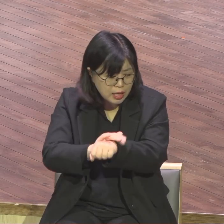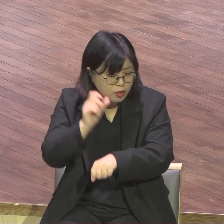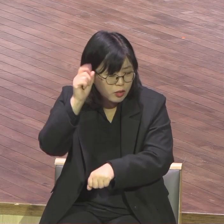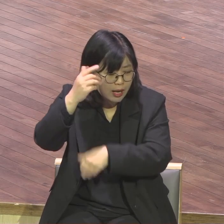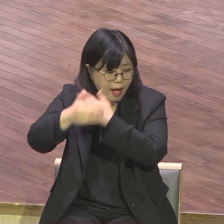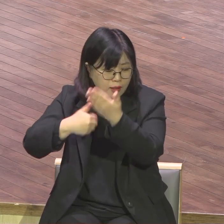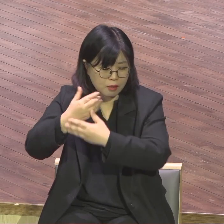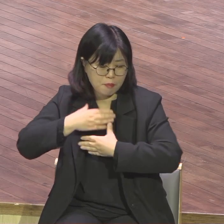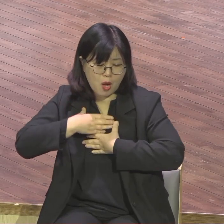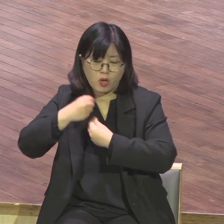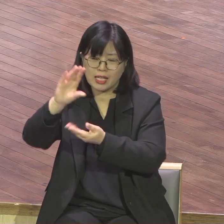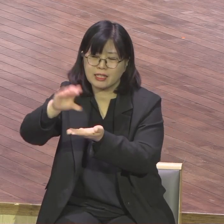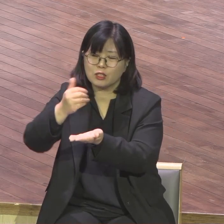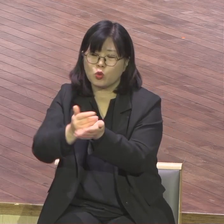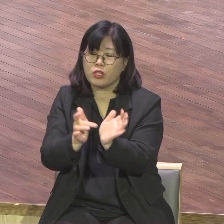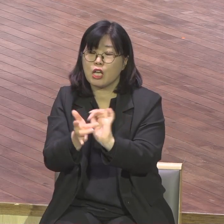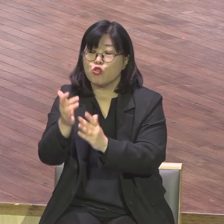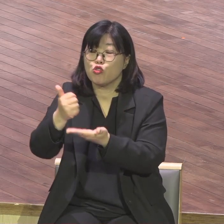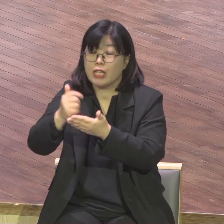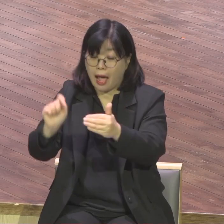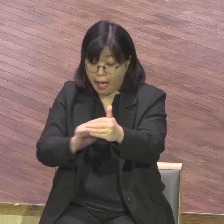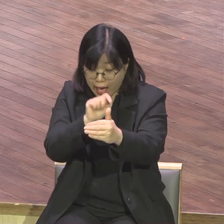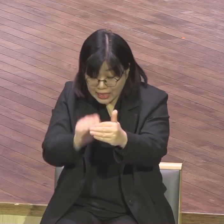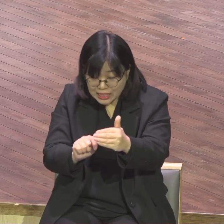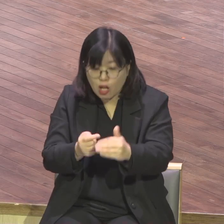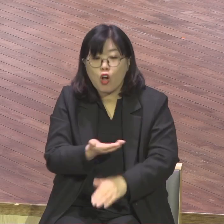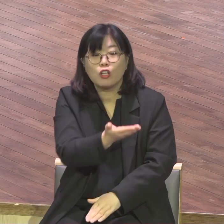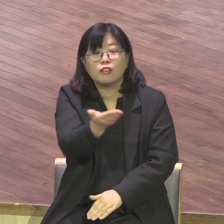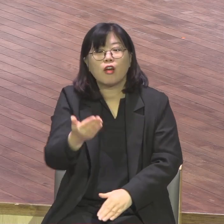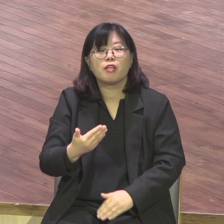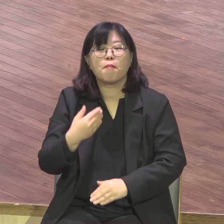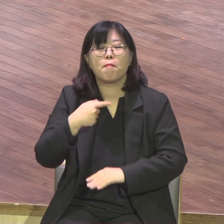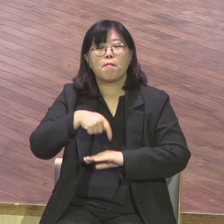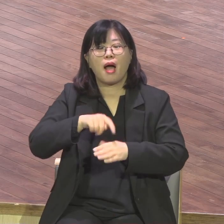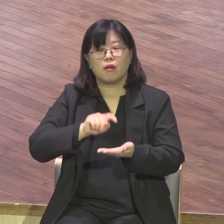그리스도 예수 안에서 네 마음과 생각을 지키시리라.